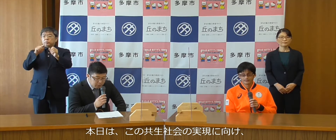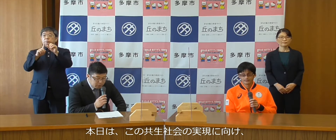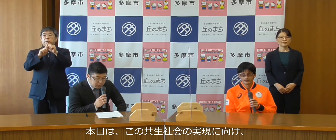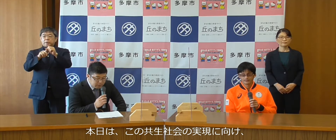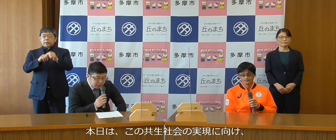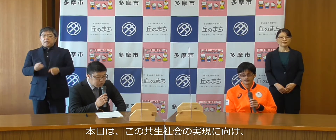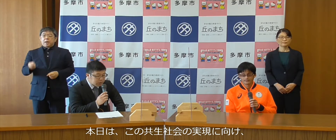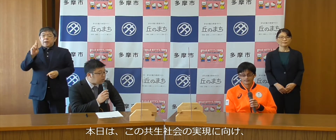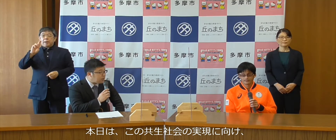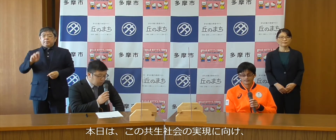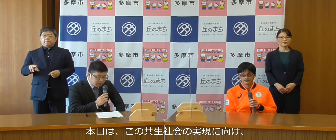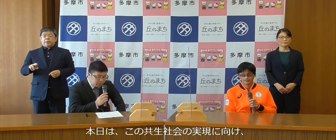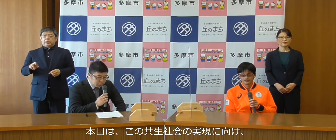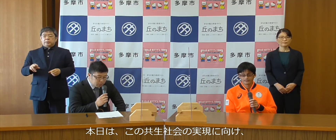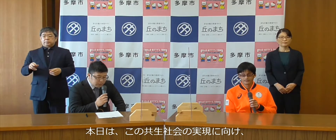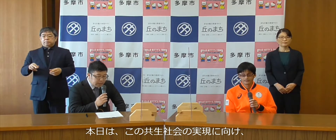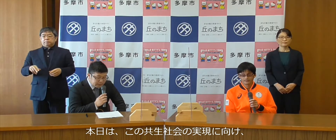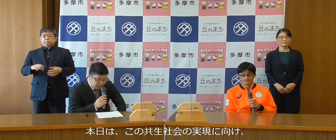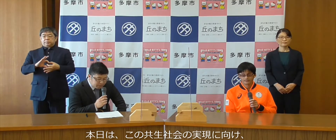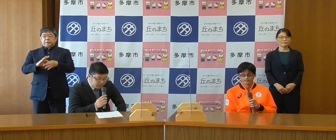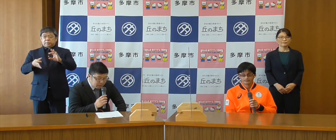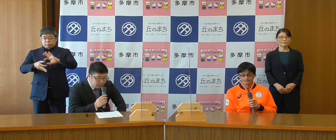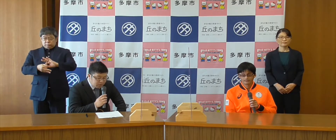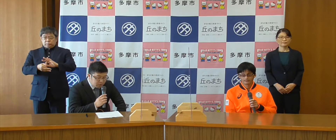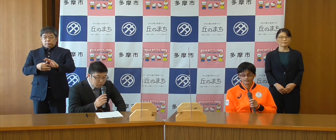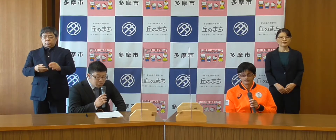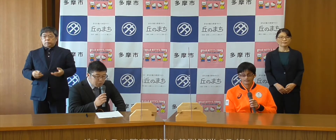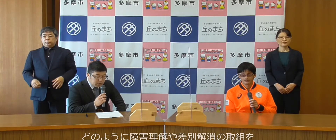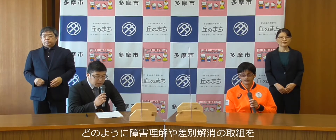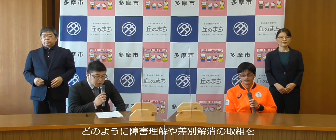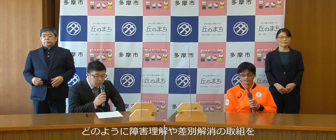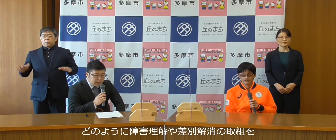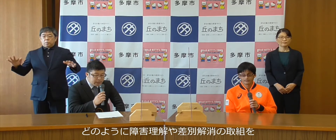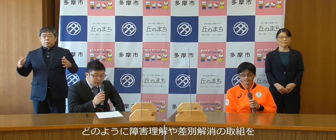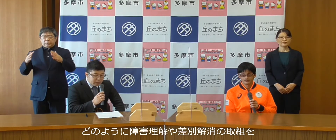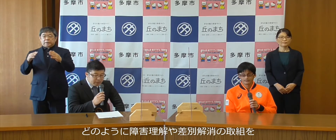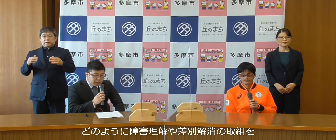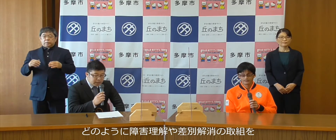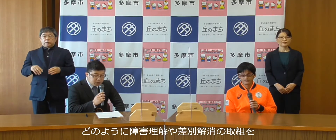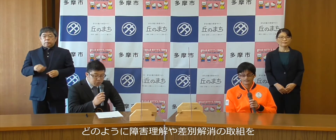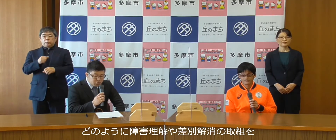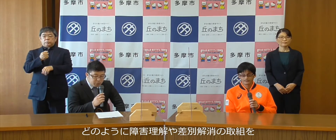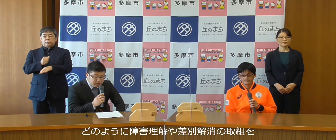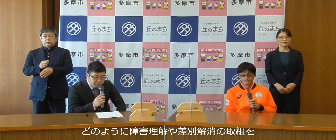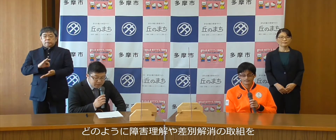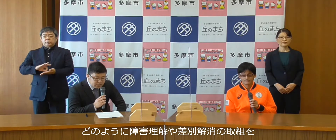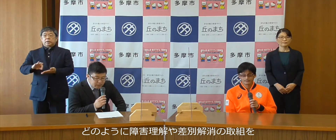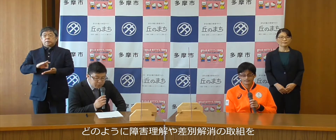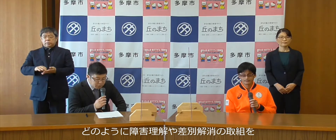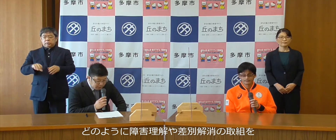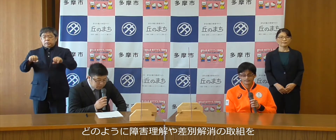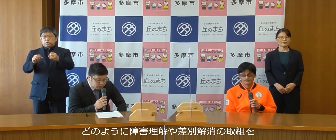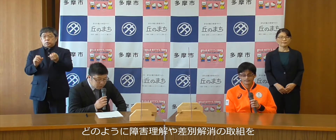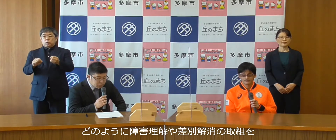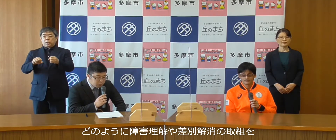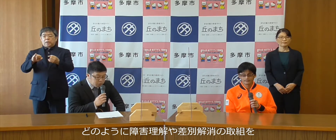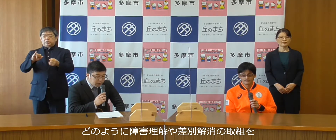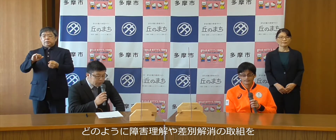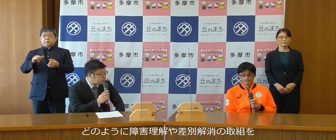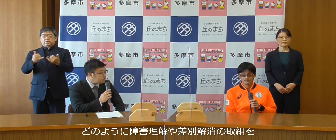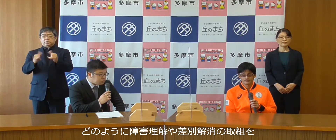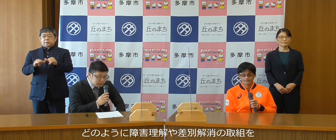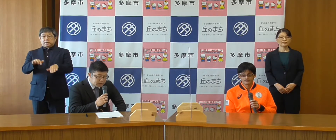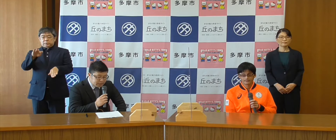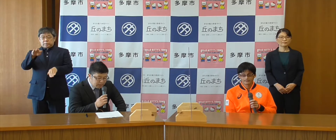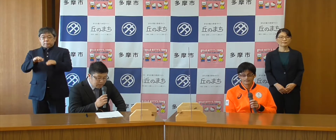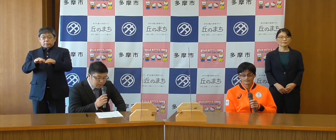ンピックでの機運の高まりを生かして、どのように障害理解や差別解消の取り組みを進めていったらよいのかというところを、